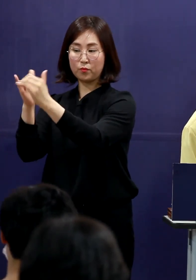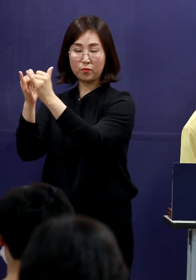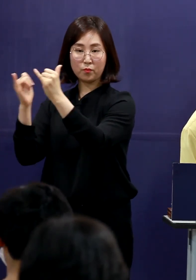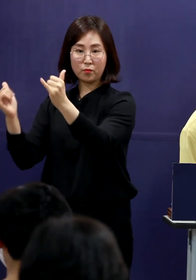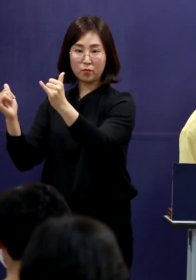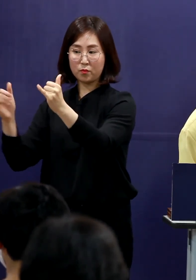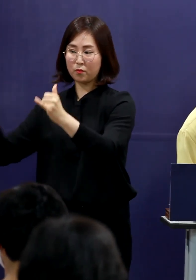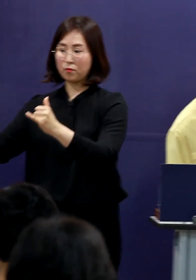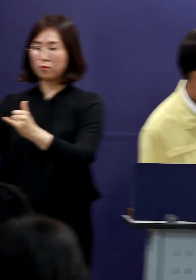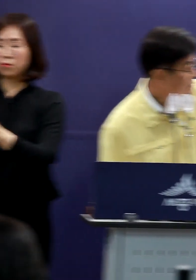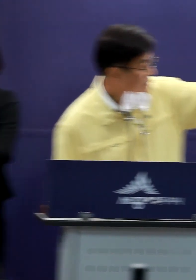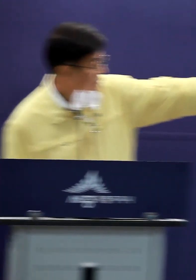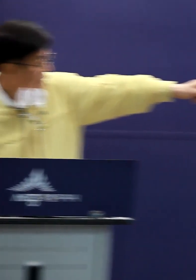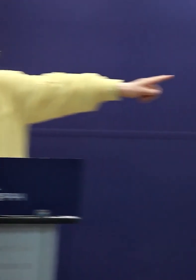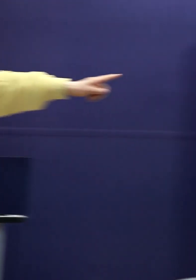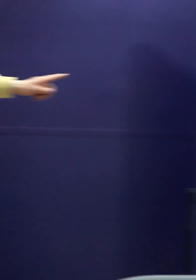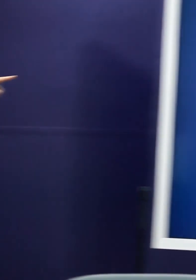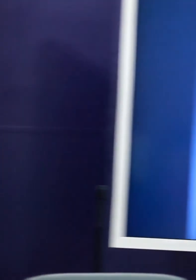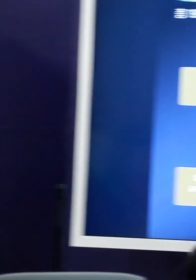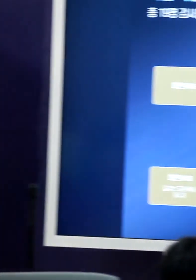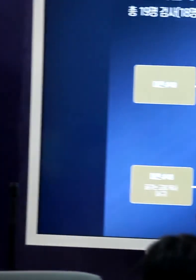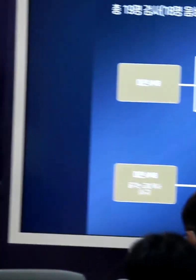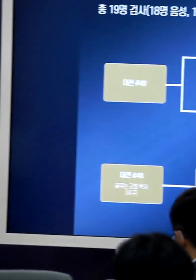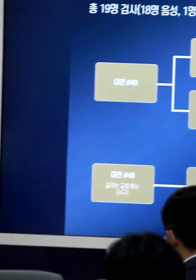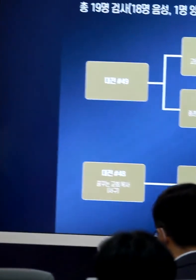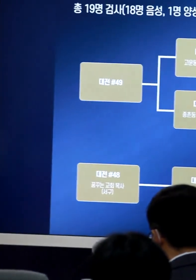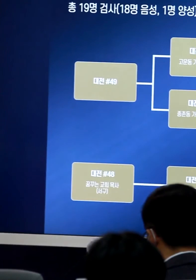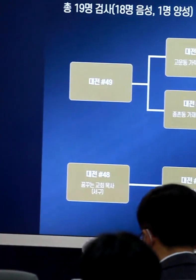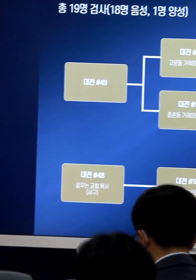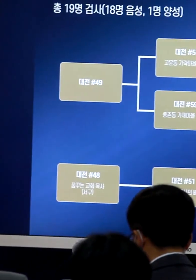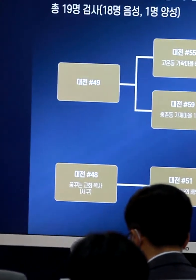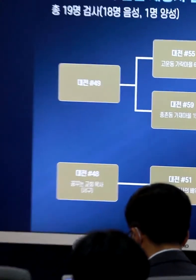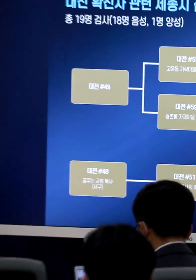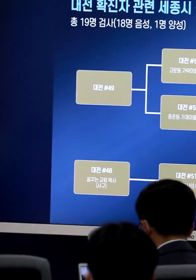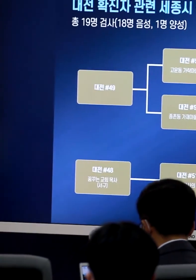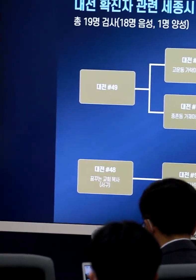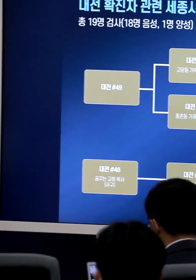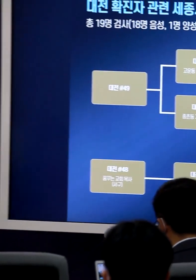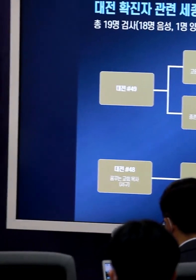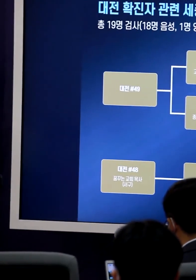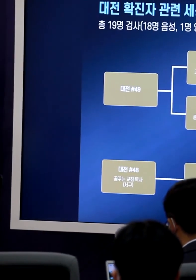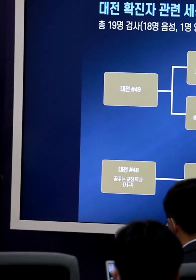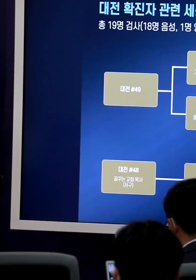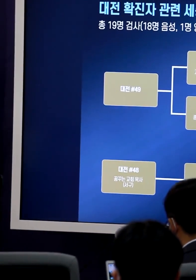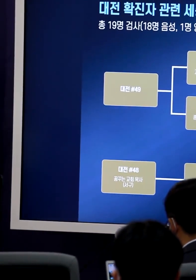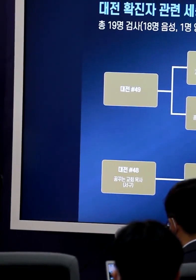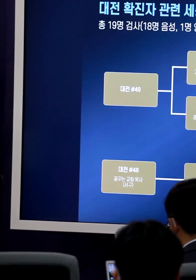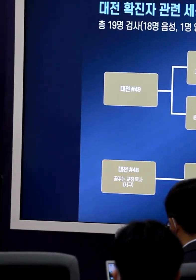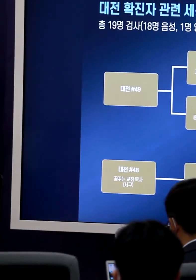확진자로 인해서 대전 55번, 대전 59번 이분들이 이제 둘 다 세종시